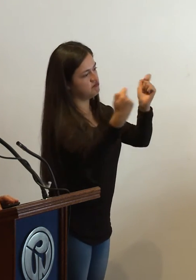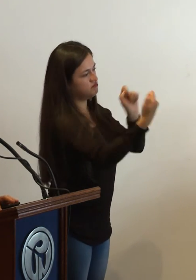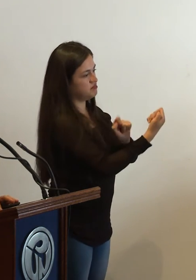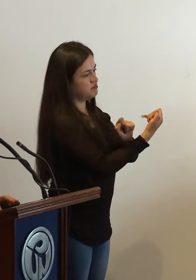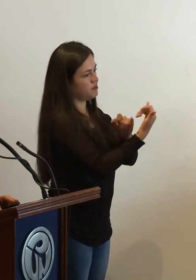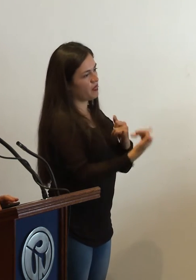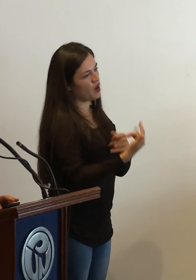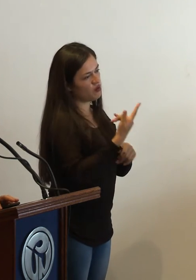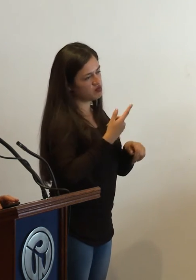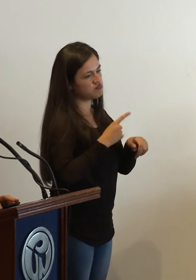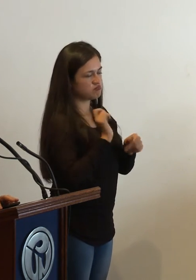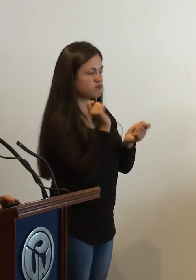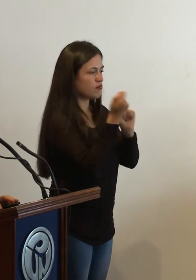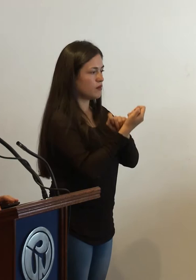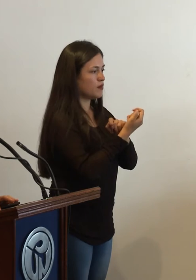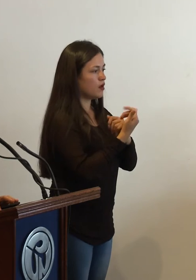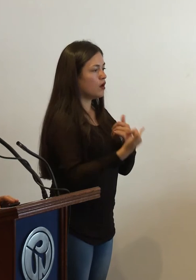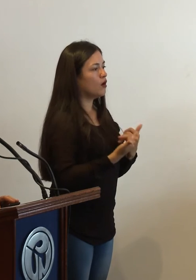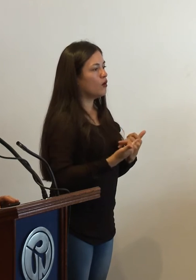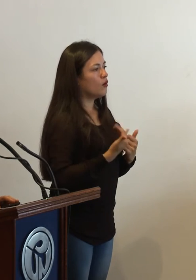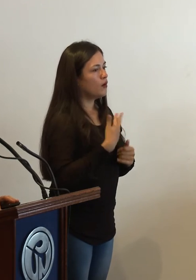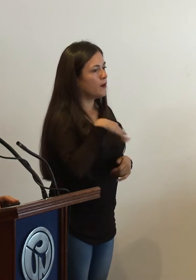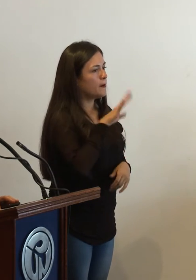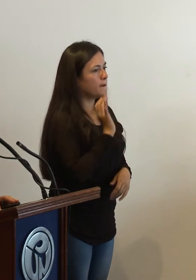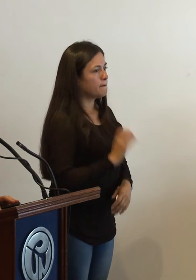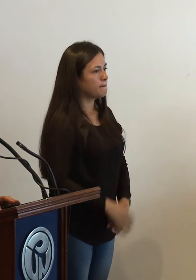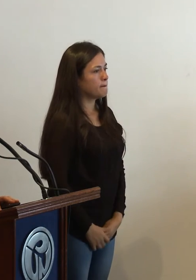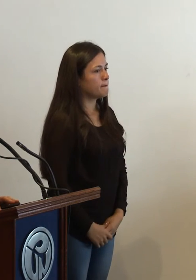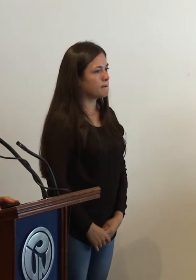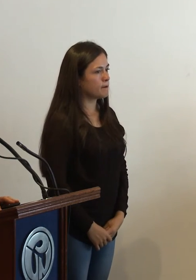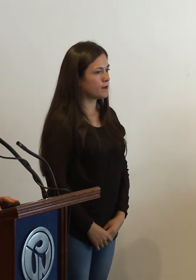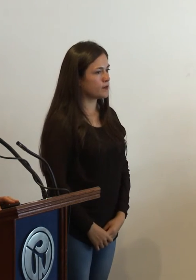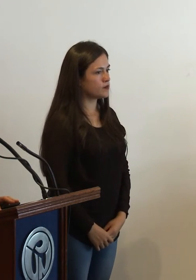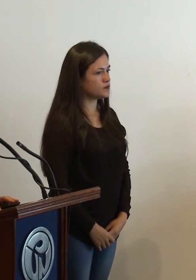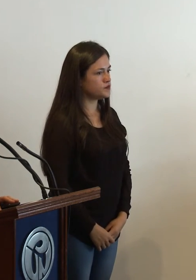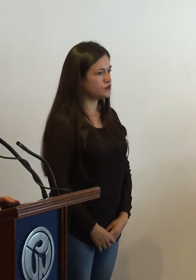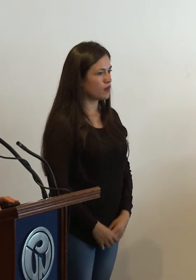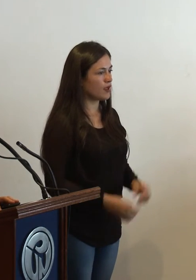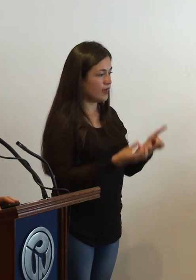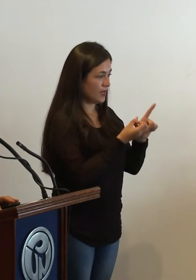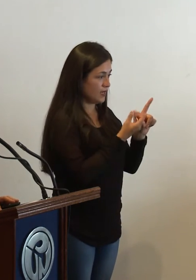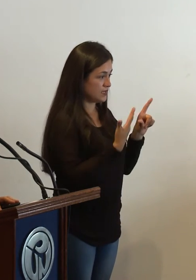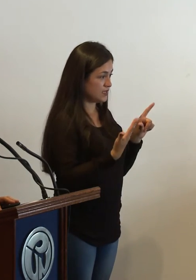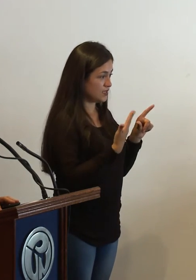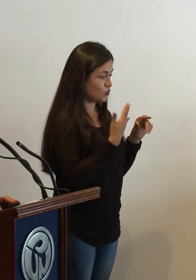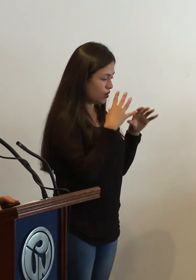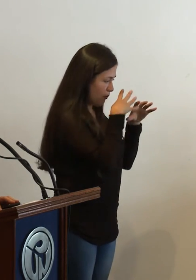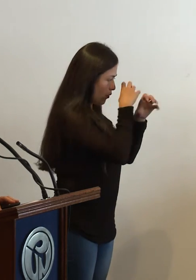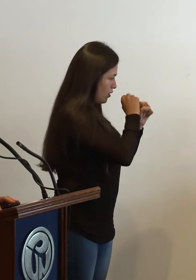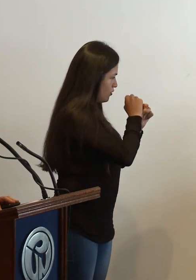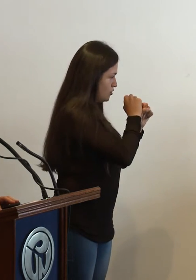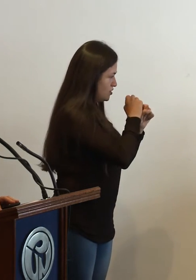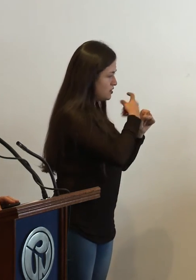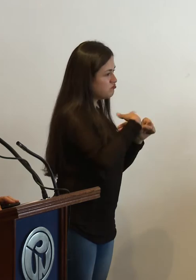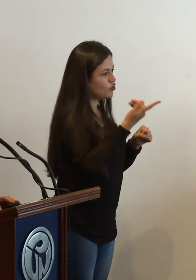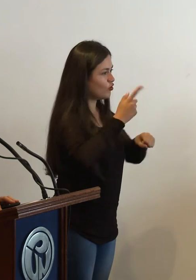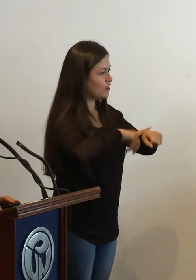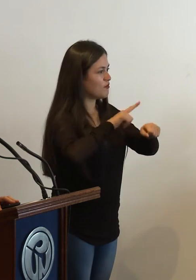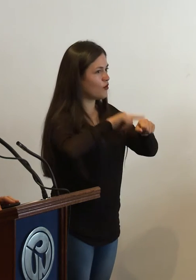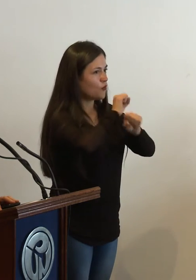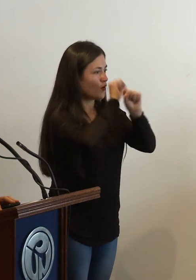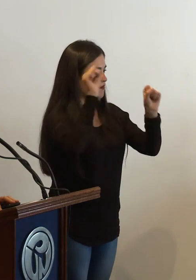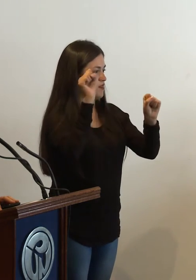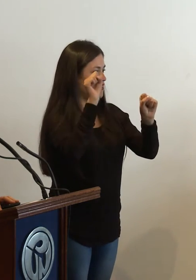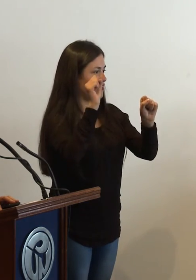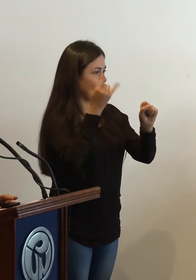ya, digamos, a partir de que la licenciatura deja de ser nocturna y pasa a ser vespertina,